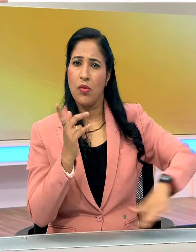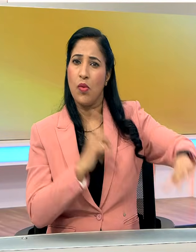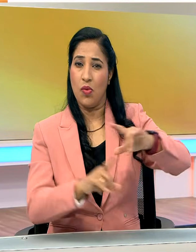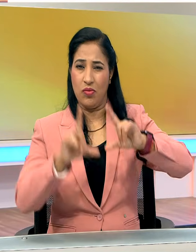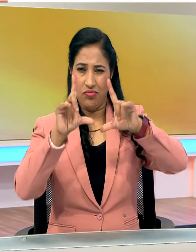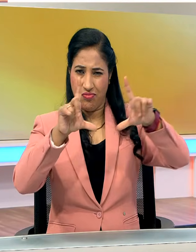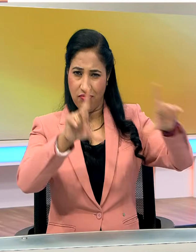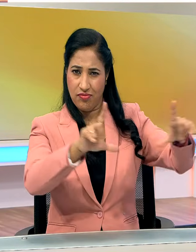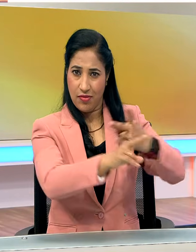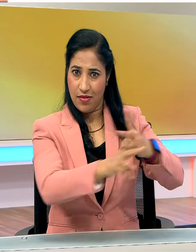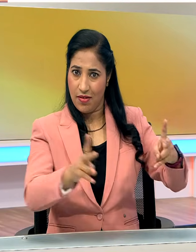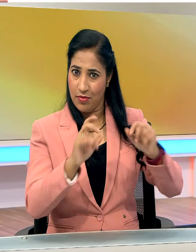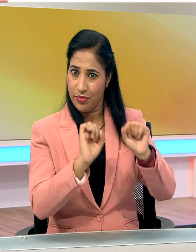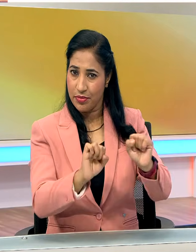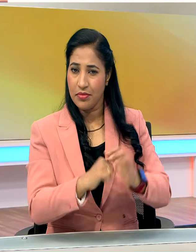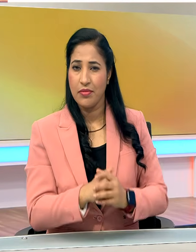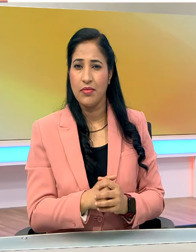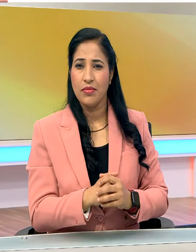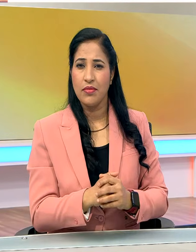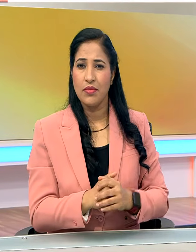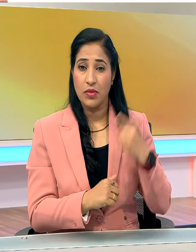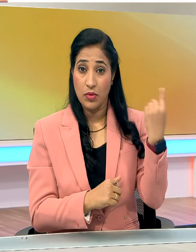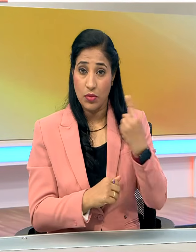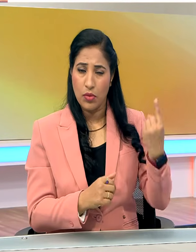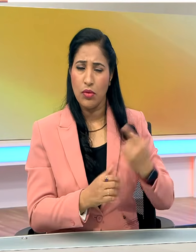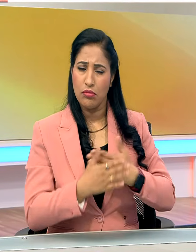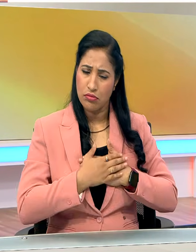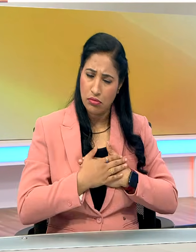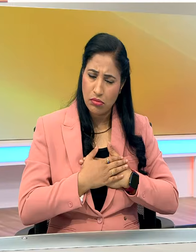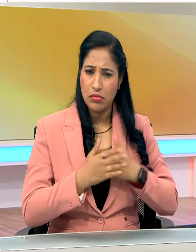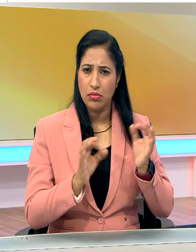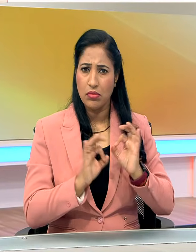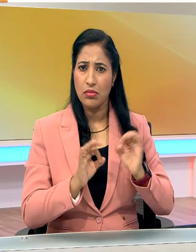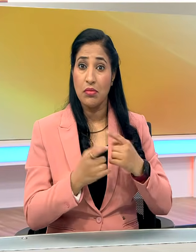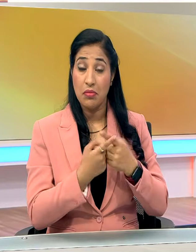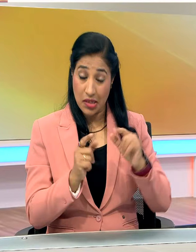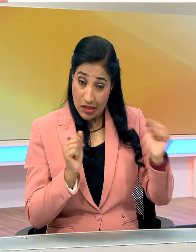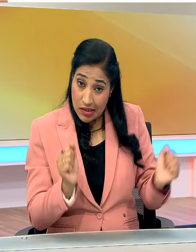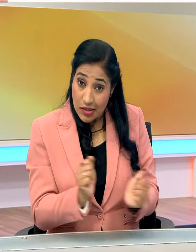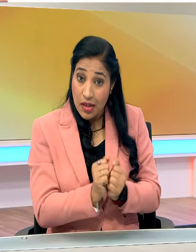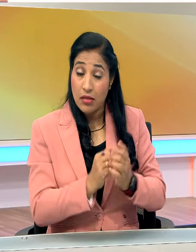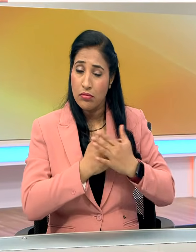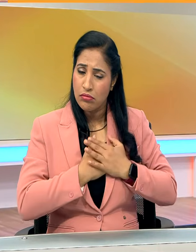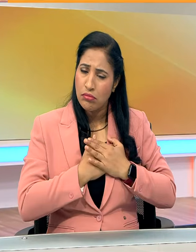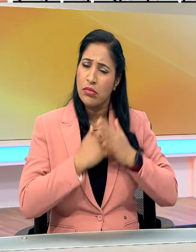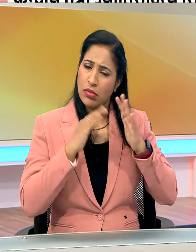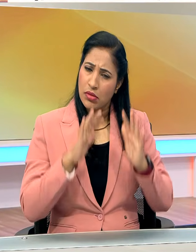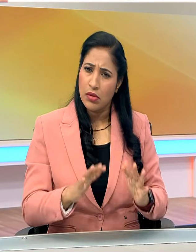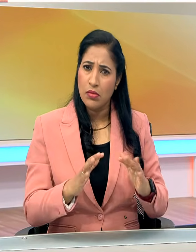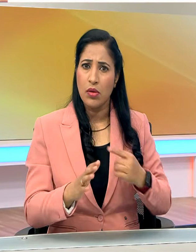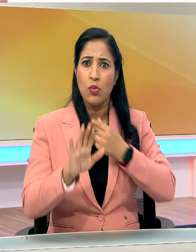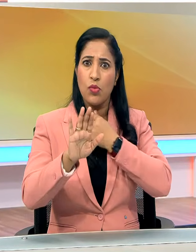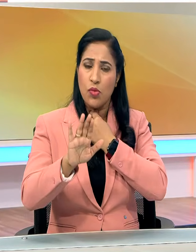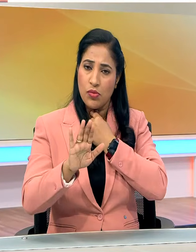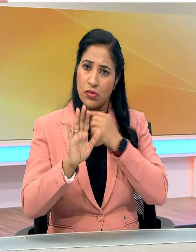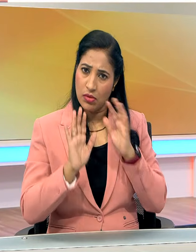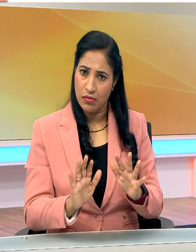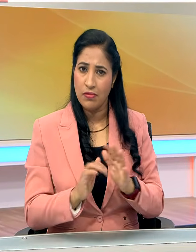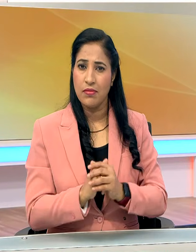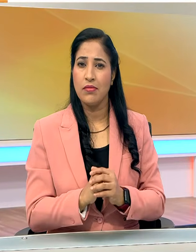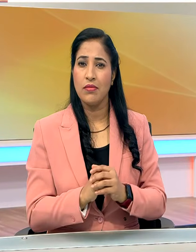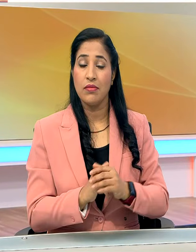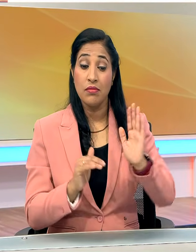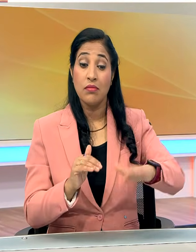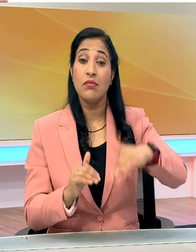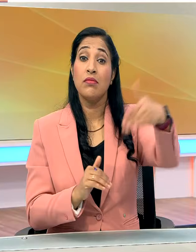प्रति केवल श्रद्धा नहीं, लेकिन श्रद्धा के साथ साथ एक संकल्प भी,